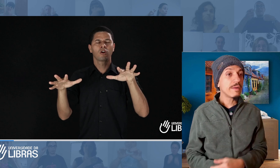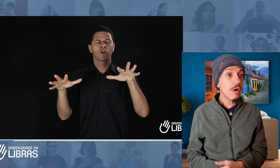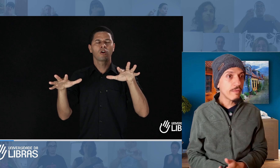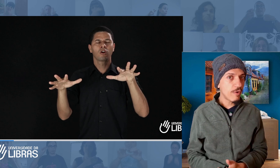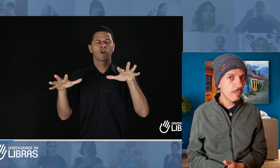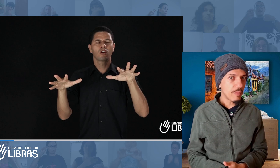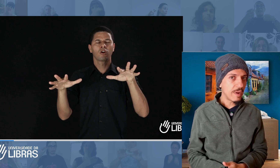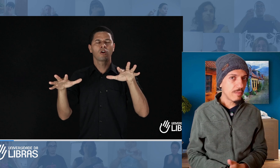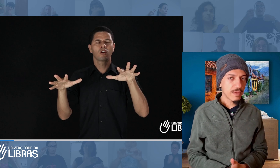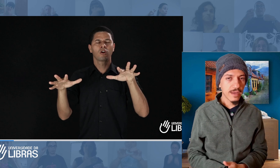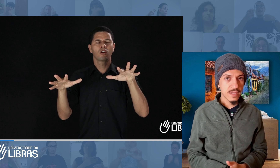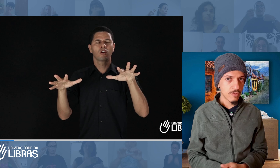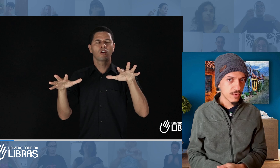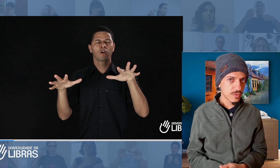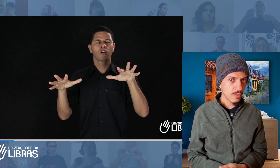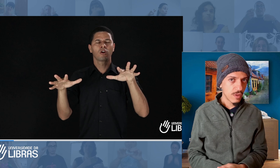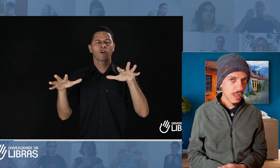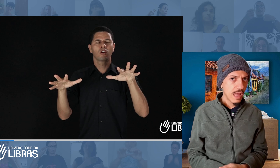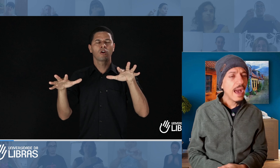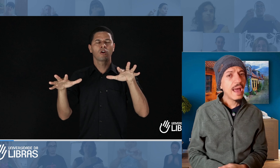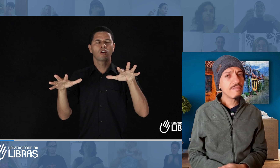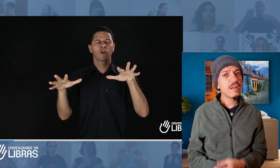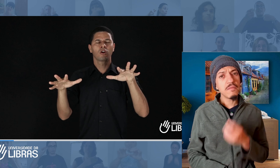foi o problema? O que você não gostou? Aí ele falou,